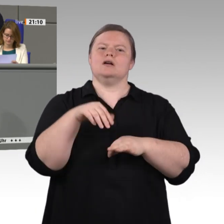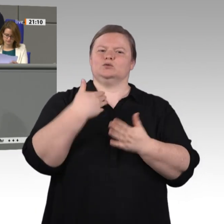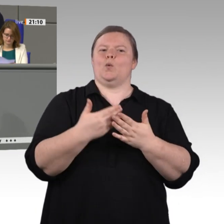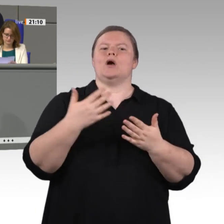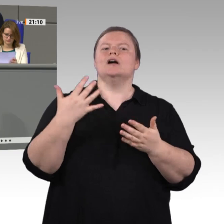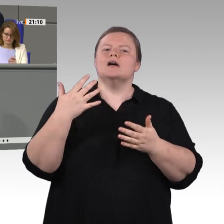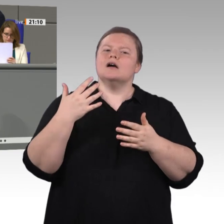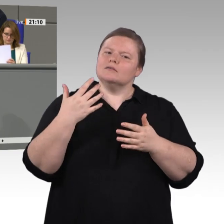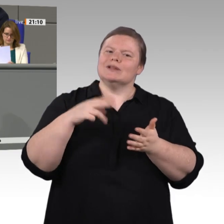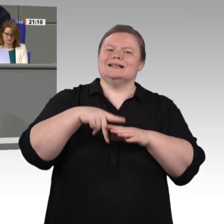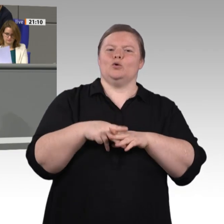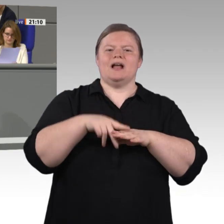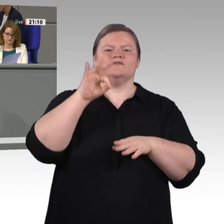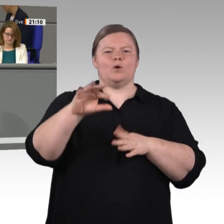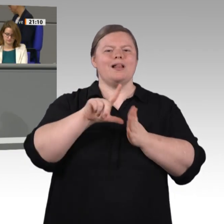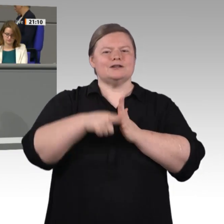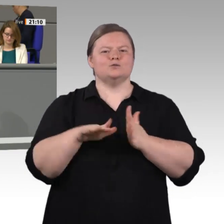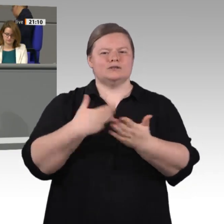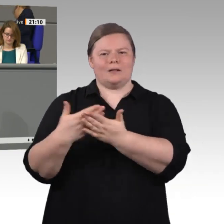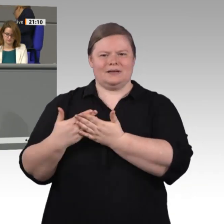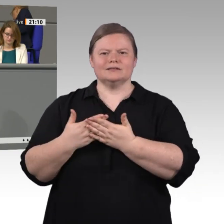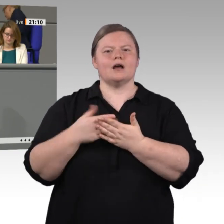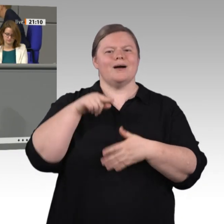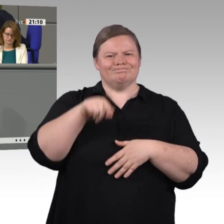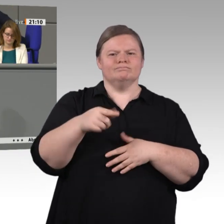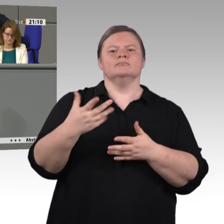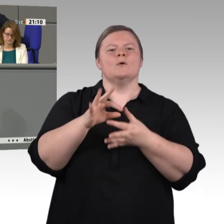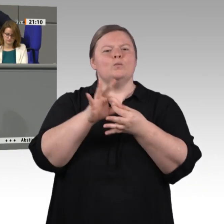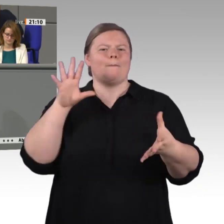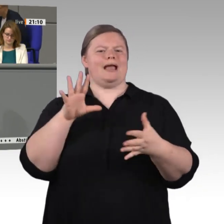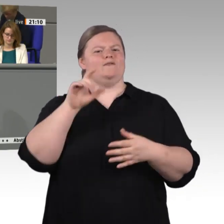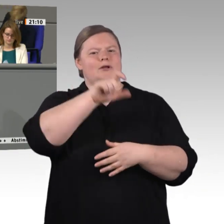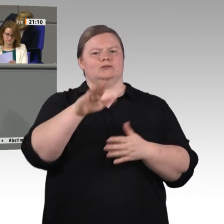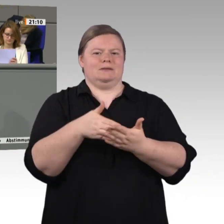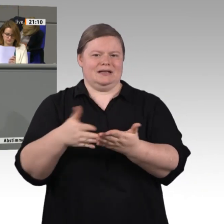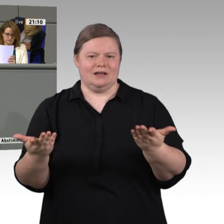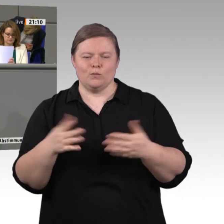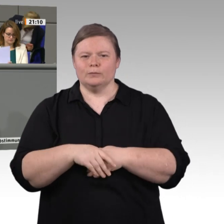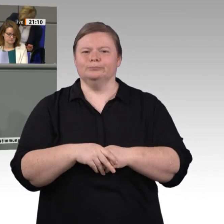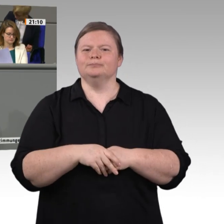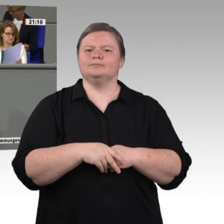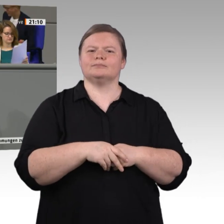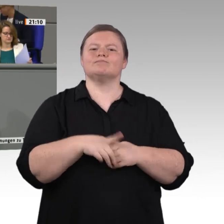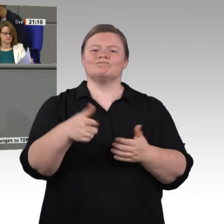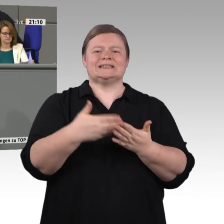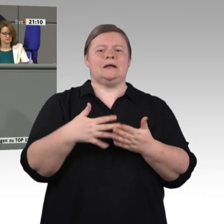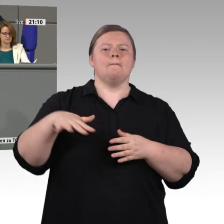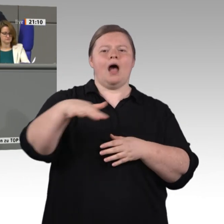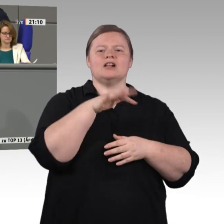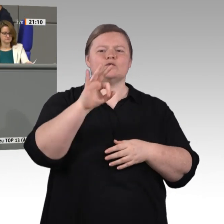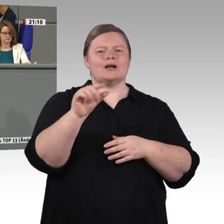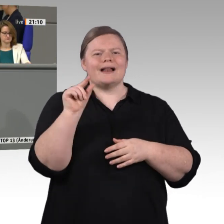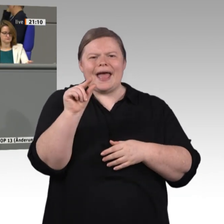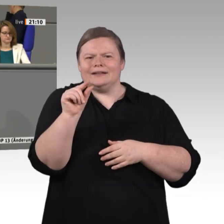der Ausgleichsabgabe. Die GroKo macht hier mit diesem Gesetzentwurf den genau gegenteiligen Schritt und entzieht dieses Privileg den